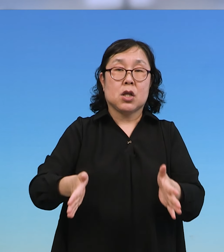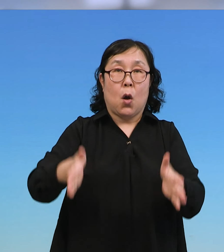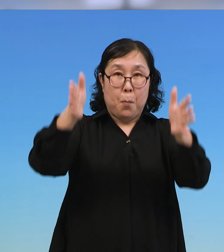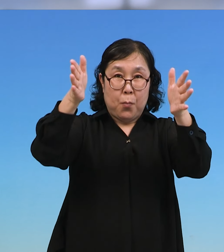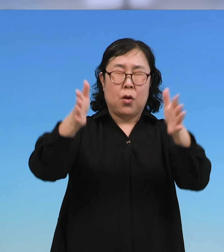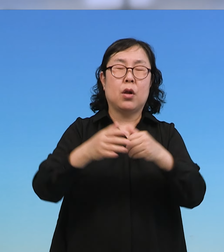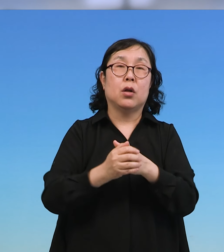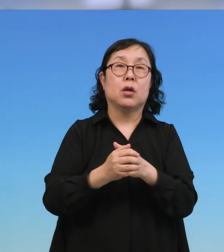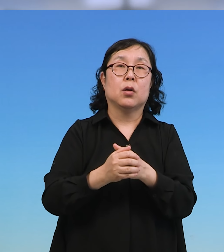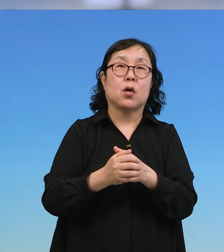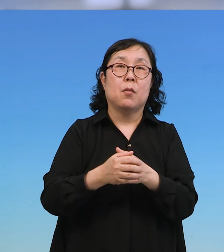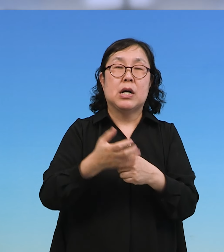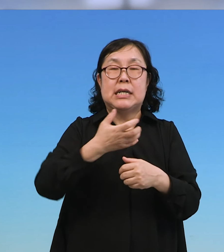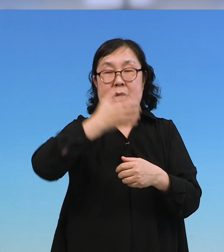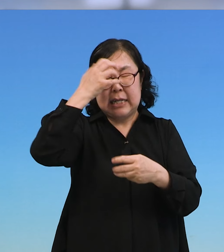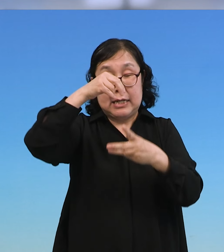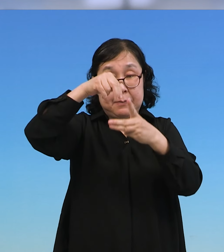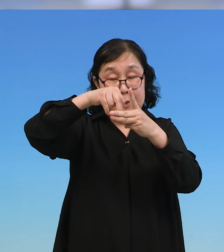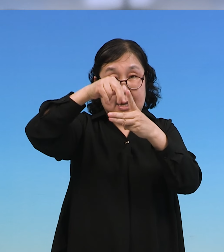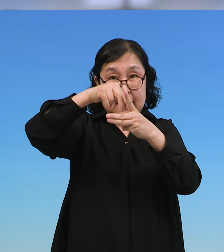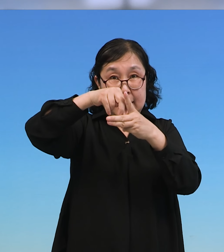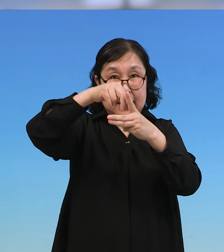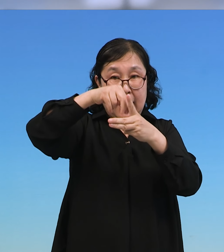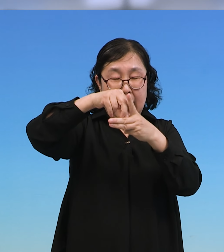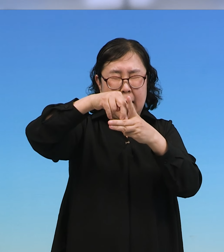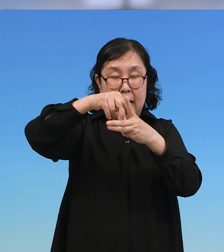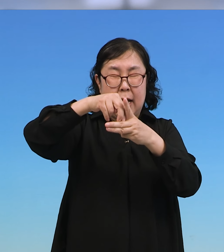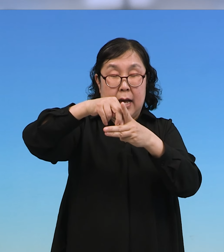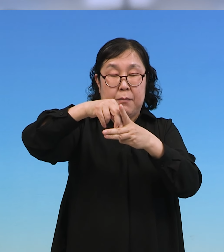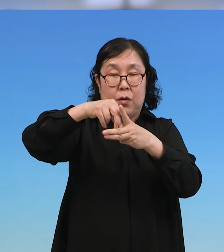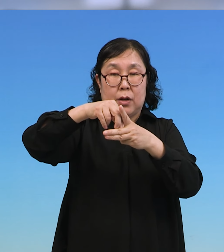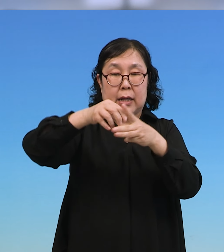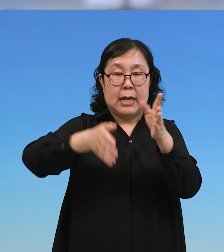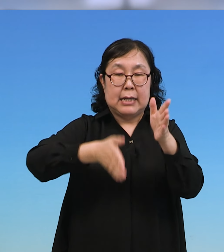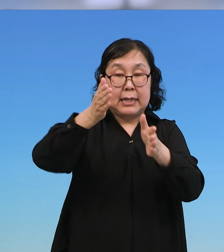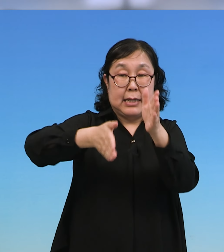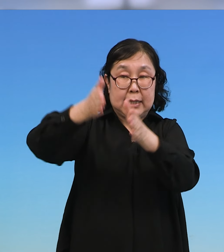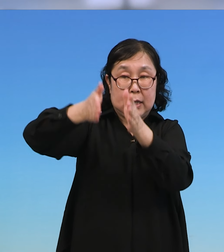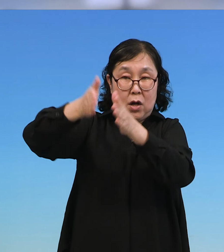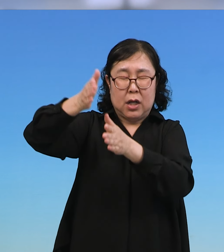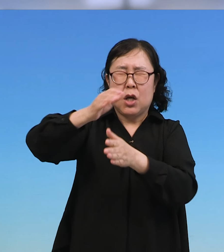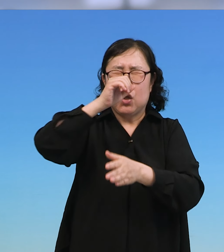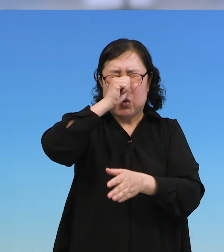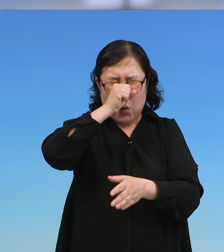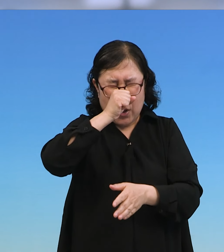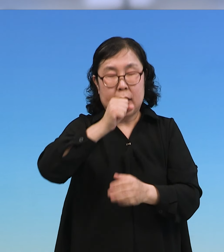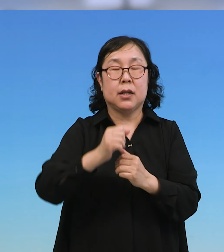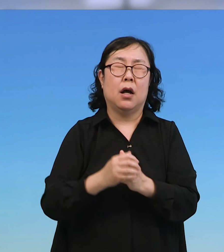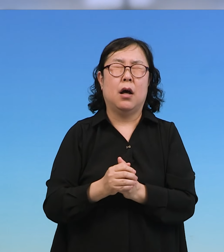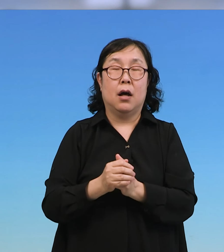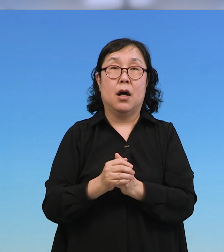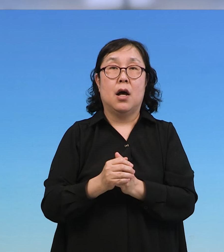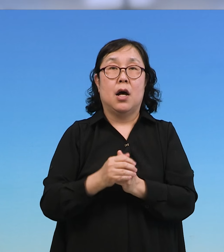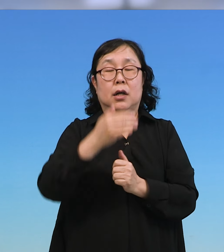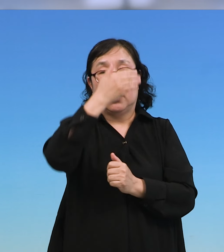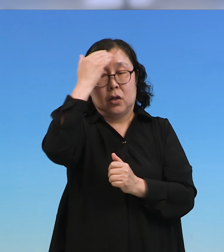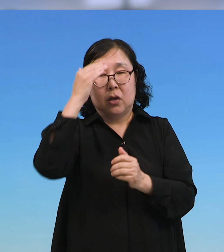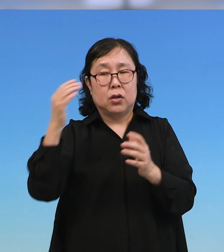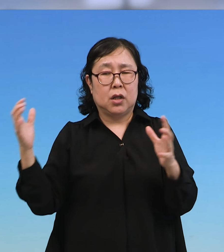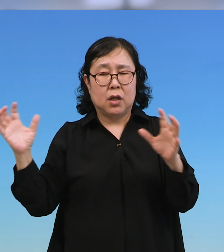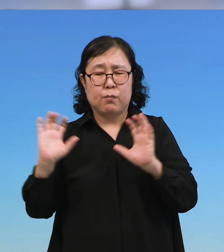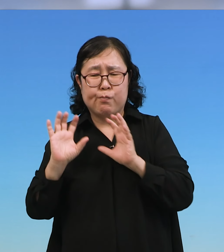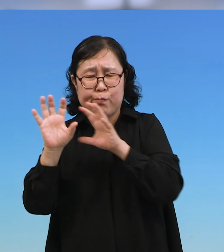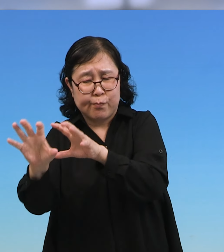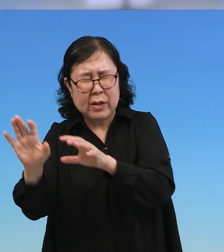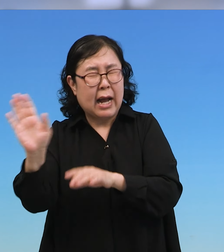만들어지고 막 이 교회 가면은 여러 가지 시설이 좋아서 청년들 눈길을 끄는 게 아니라 거기에는 사무엘이 있었기